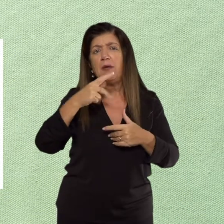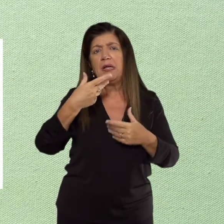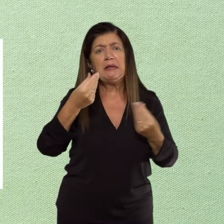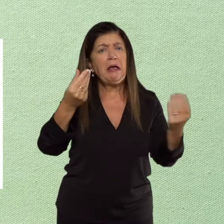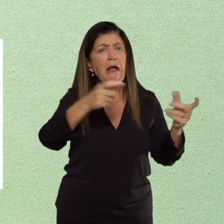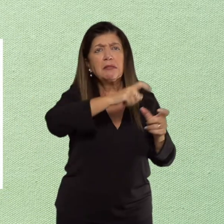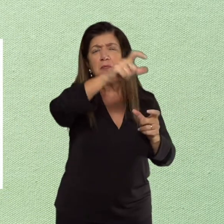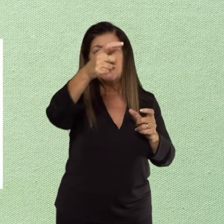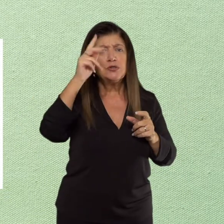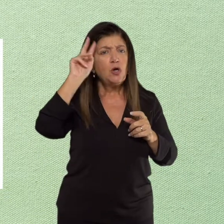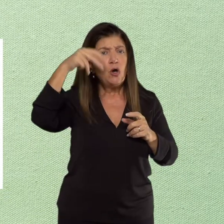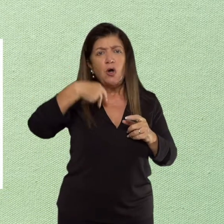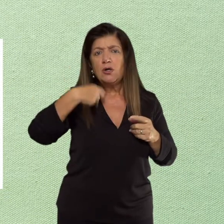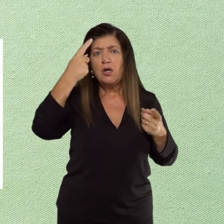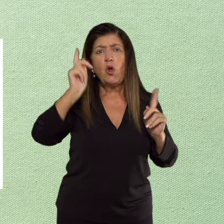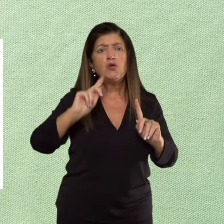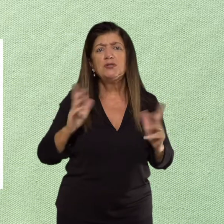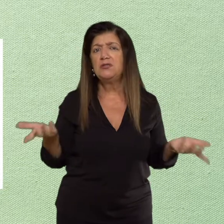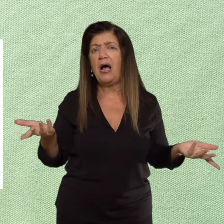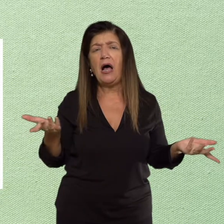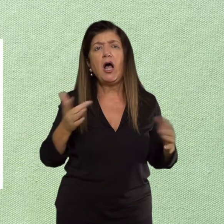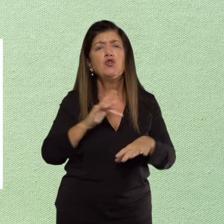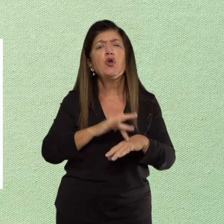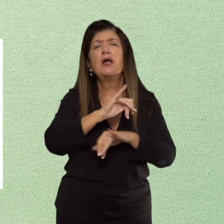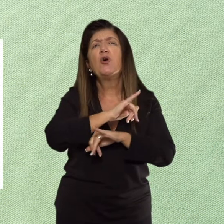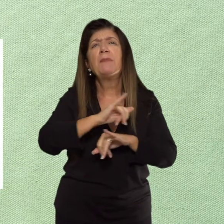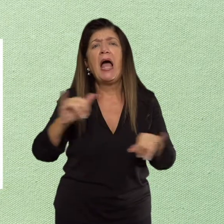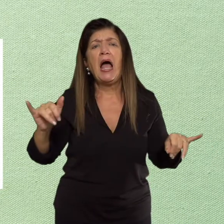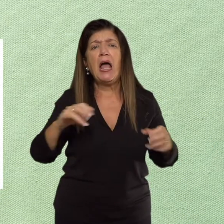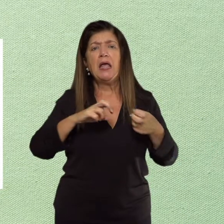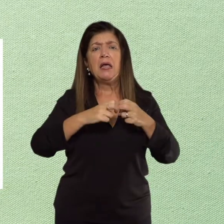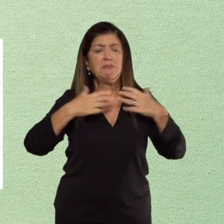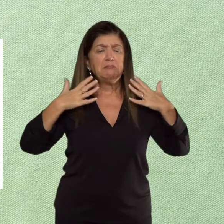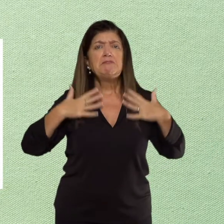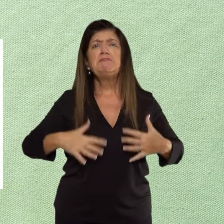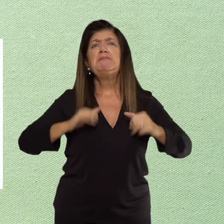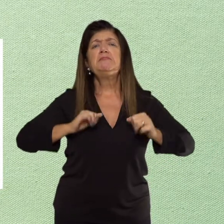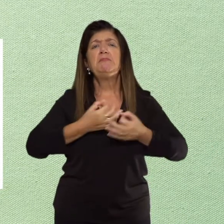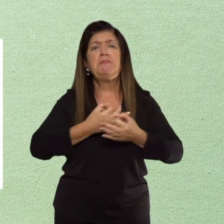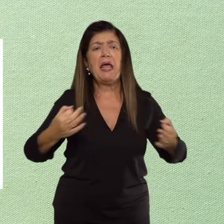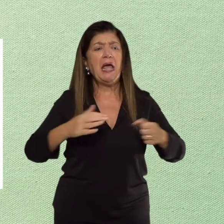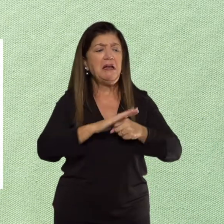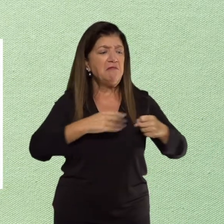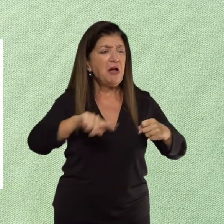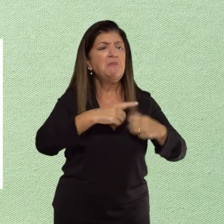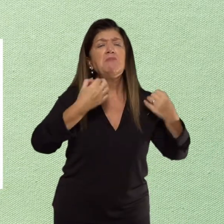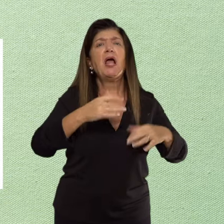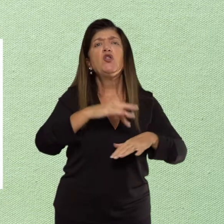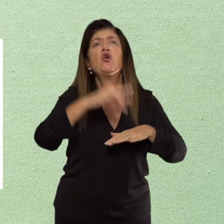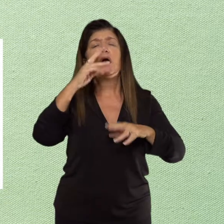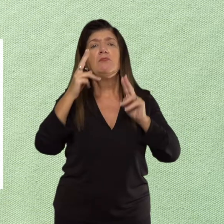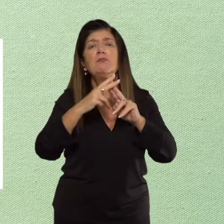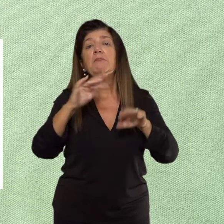significa questa cosa. Finché non hai una problematica. Finché non hai una tua problematica, forse non ti tocca, e quindi, ahimè, è